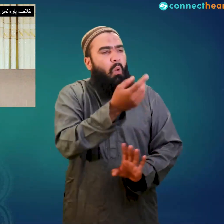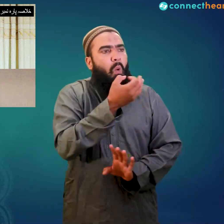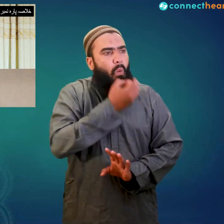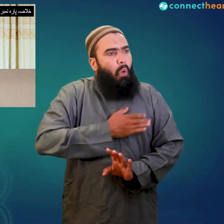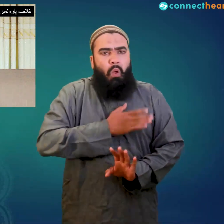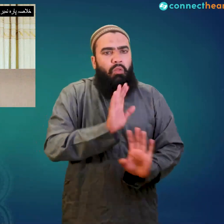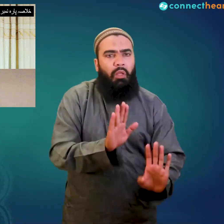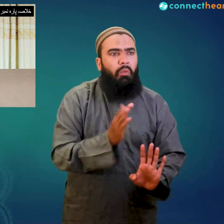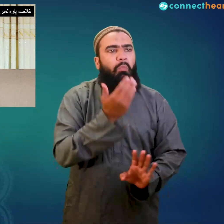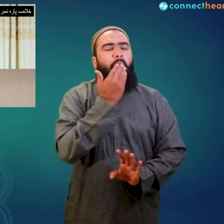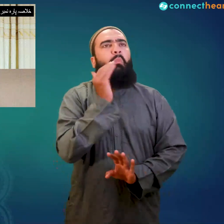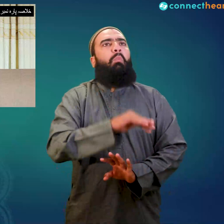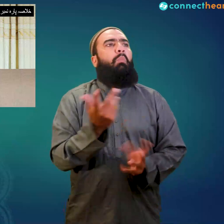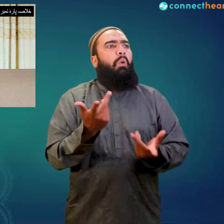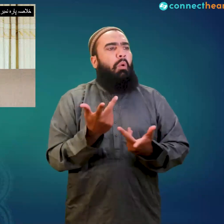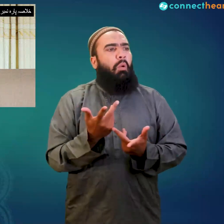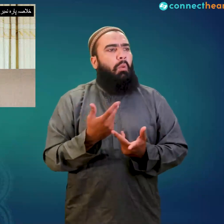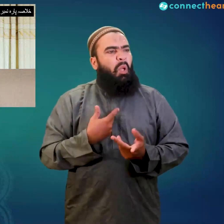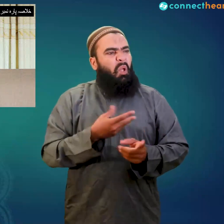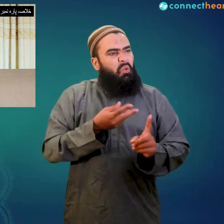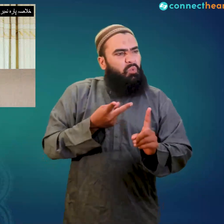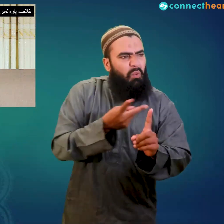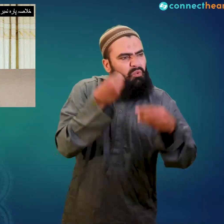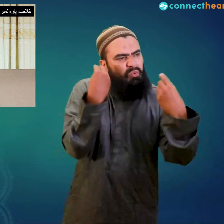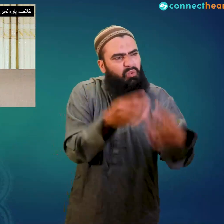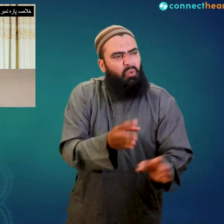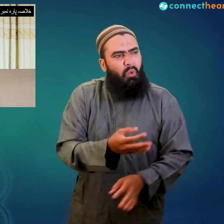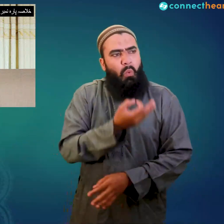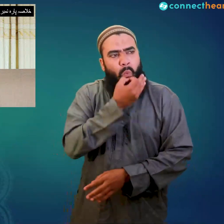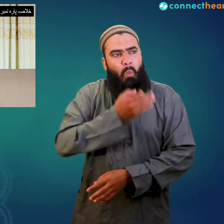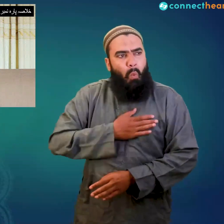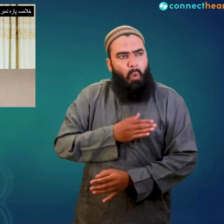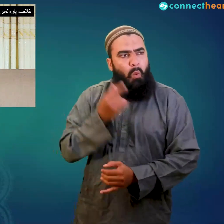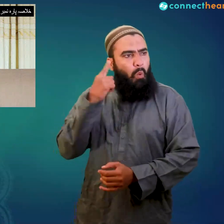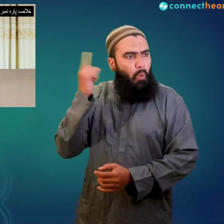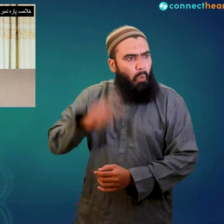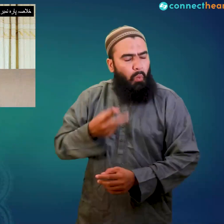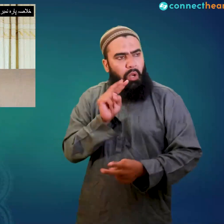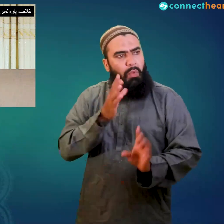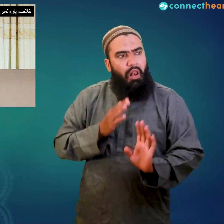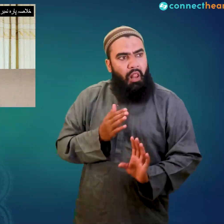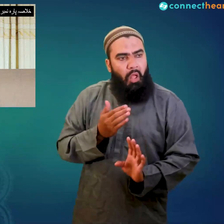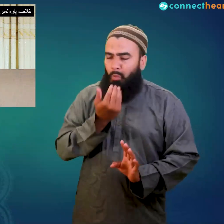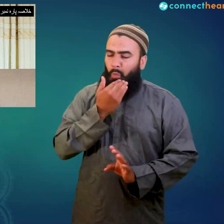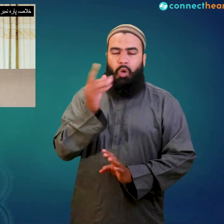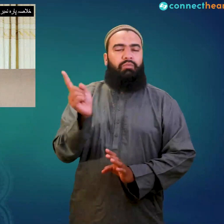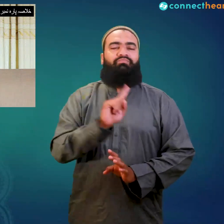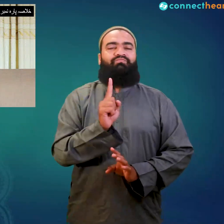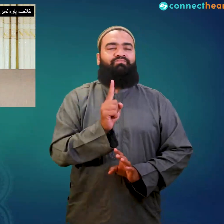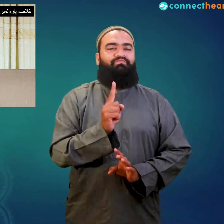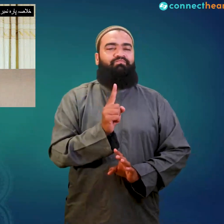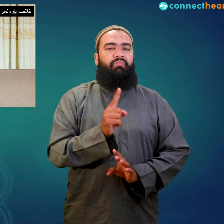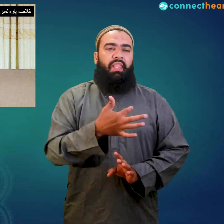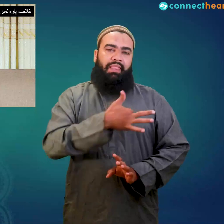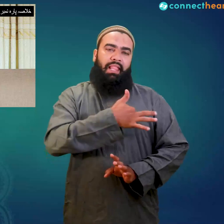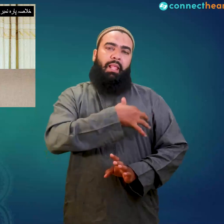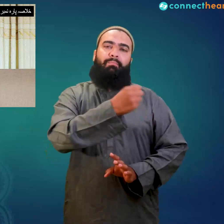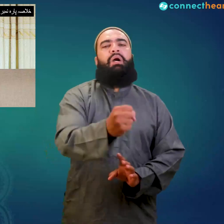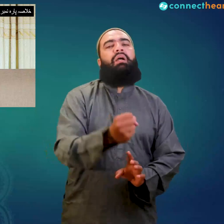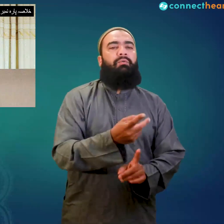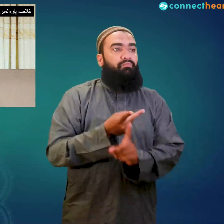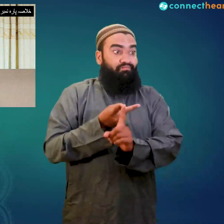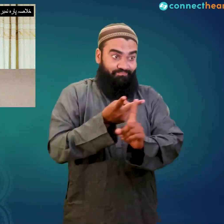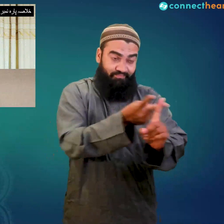گیا لیکن قبول نہیں ہوا تو اب یہ پیغام دینا چھوڑ دیا جائے، روک دیا جائے، یہ بات نہیں ہے، بلکہ